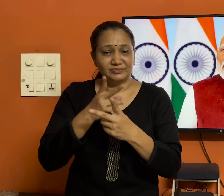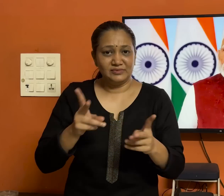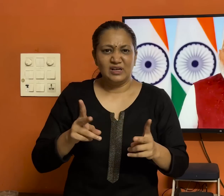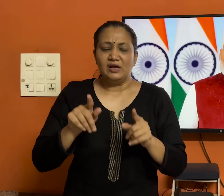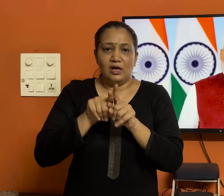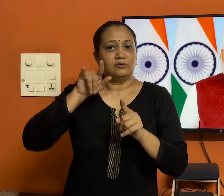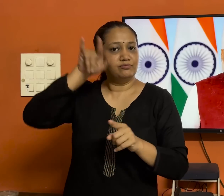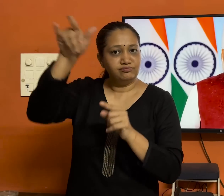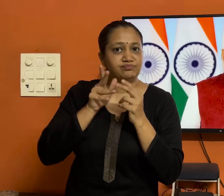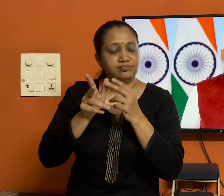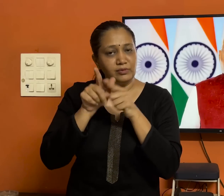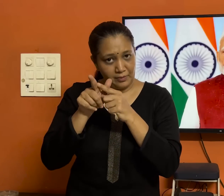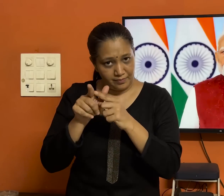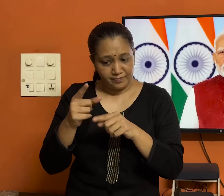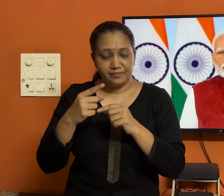हमारी एयरफोर्स,